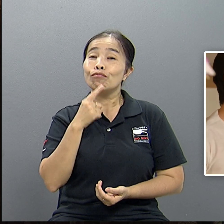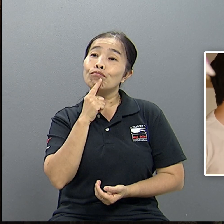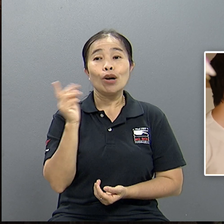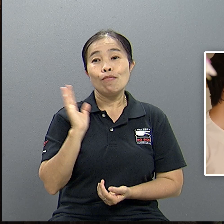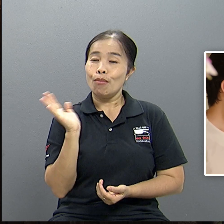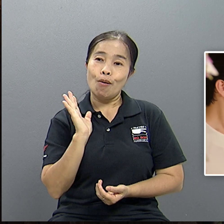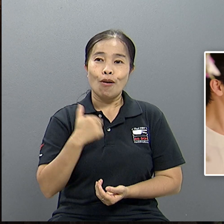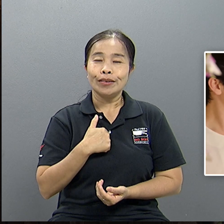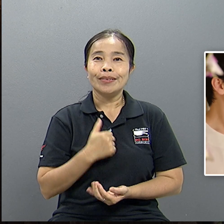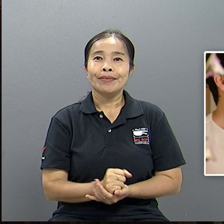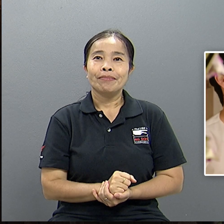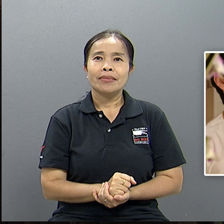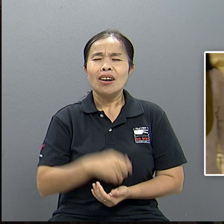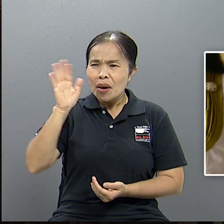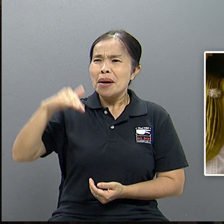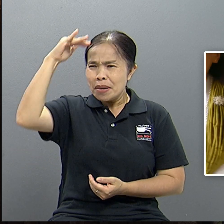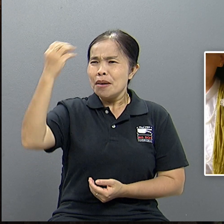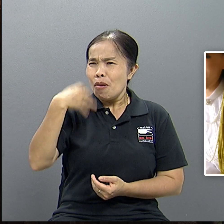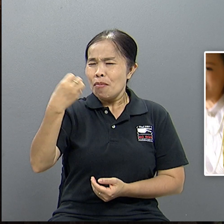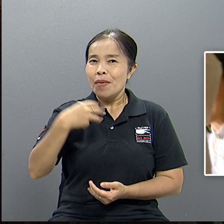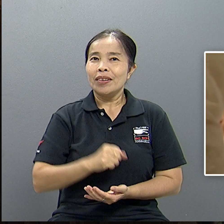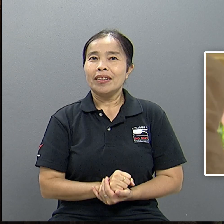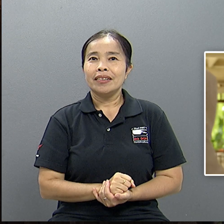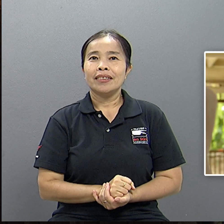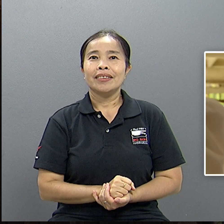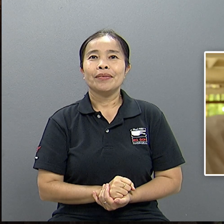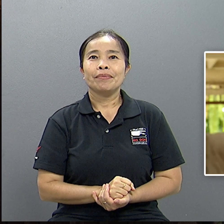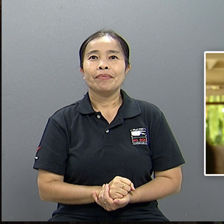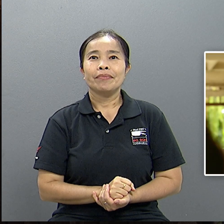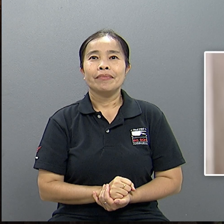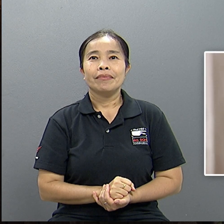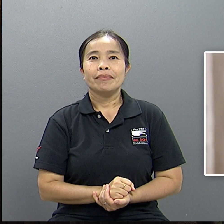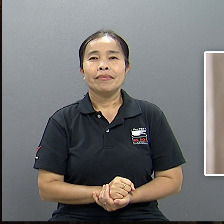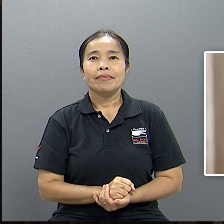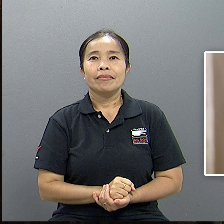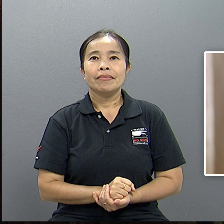ไม่บอก พี่เลิศนั่งก่อนจ้ะ